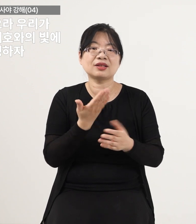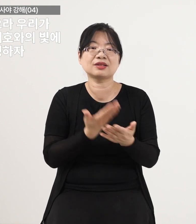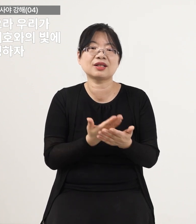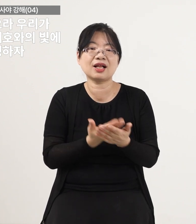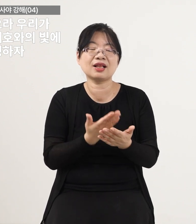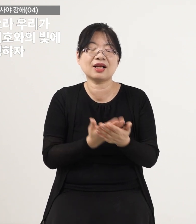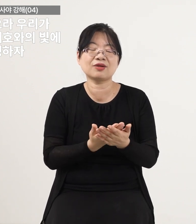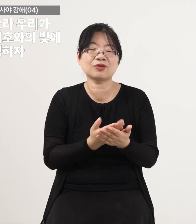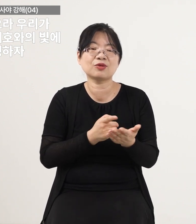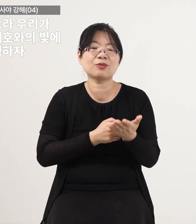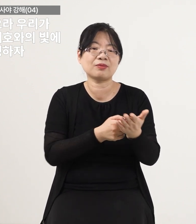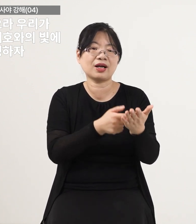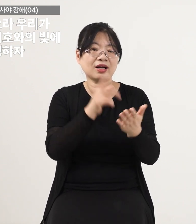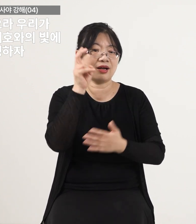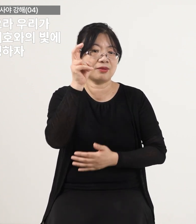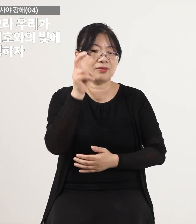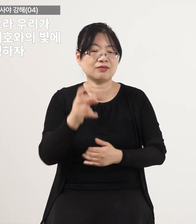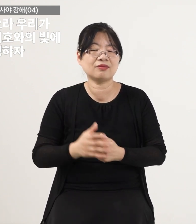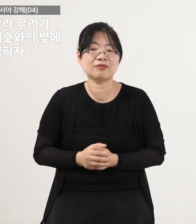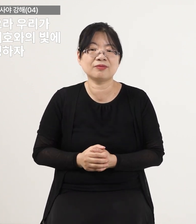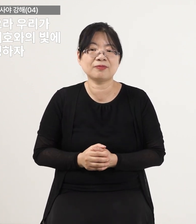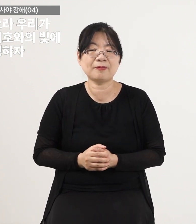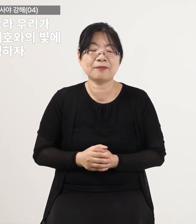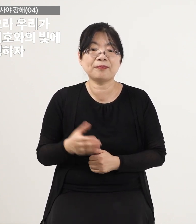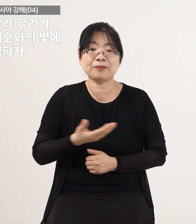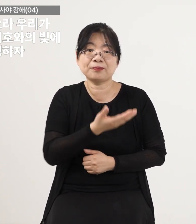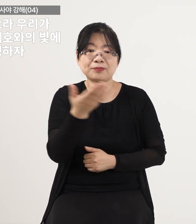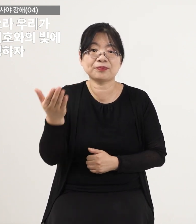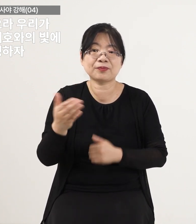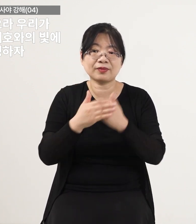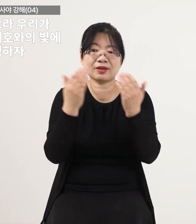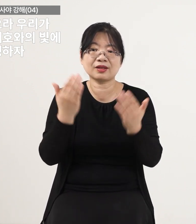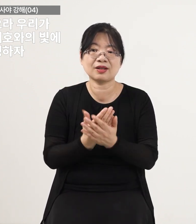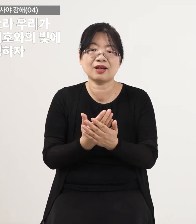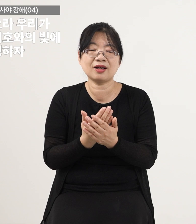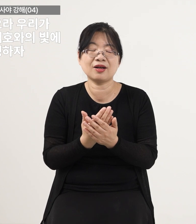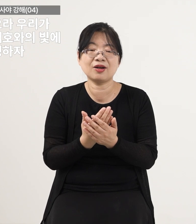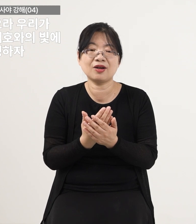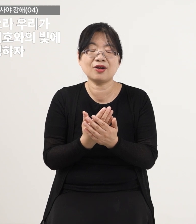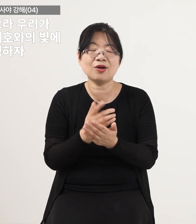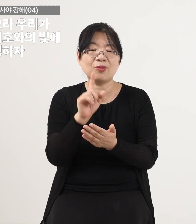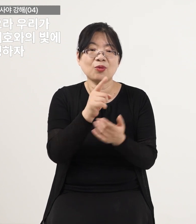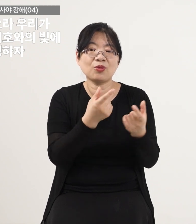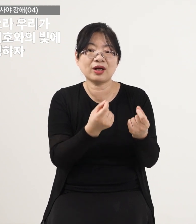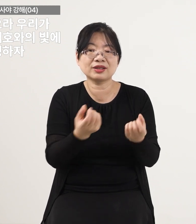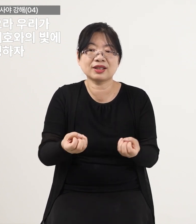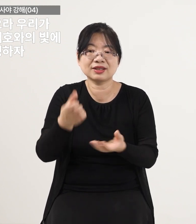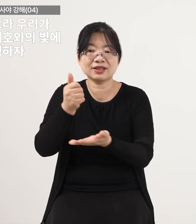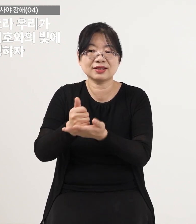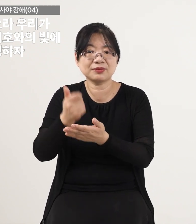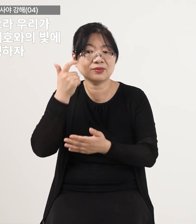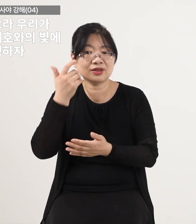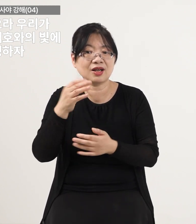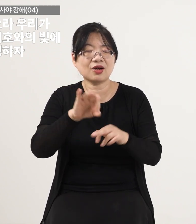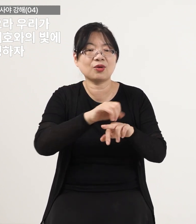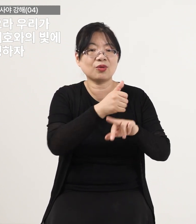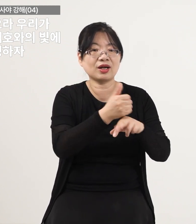일이 일어날 것이다. 여러분들은 다 뭐 같은 제사장들입니까?